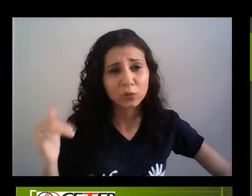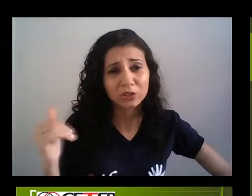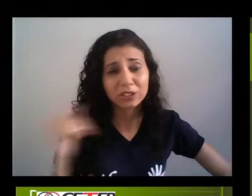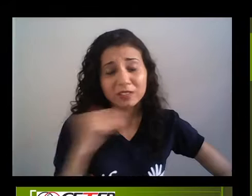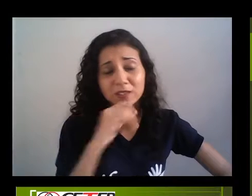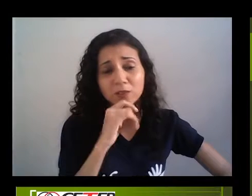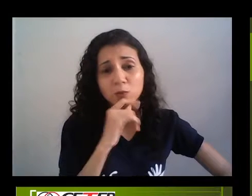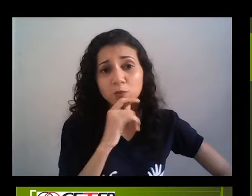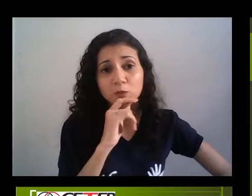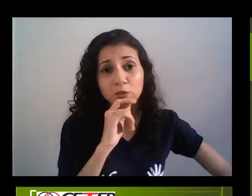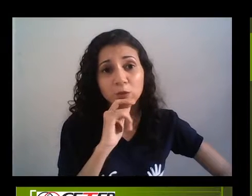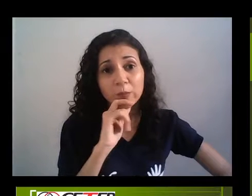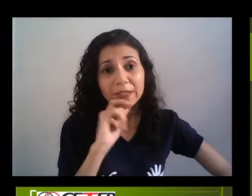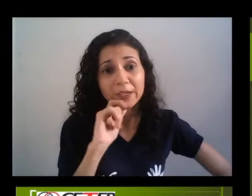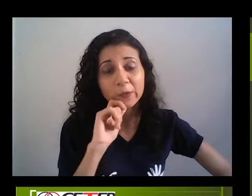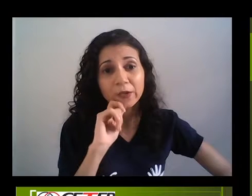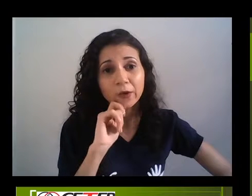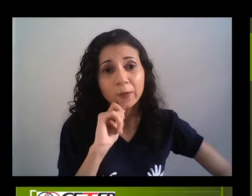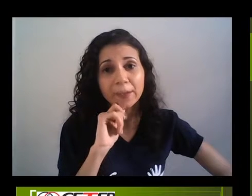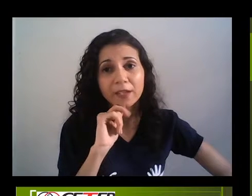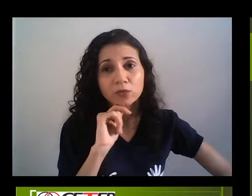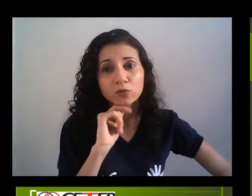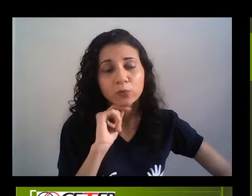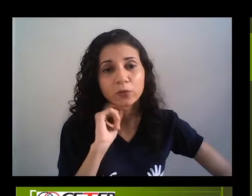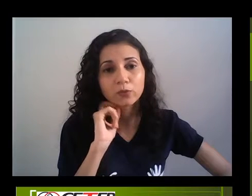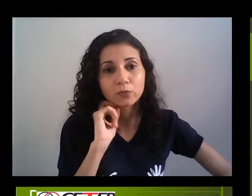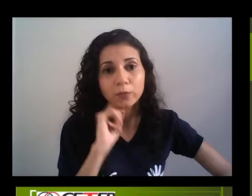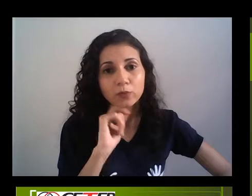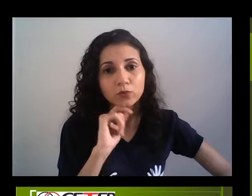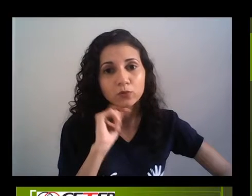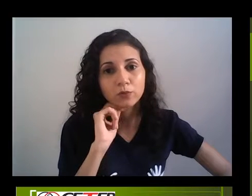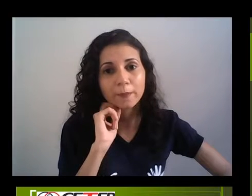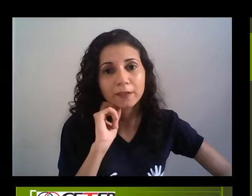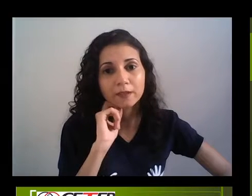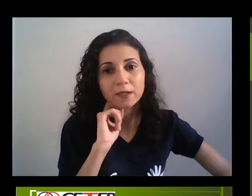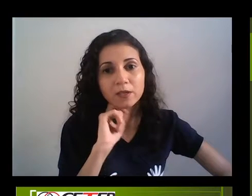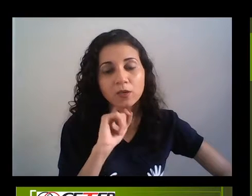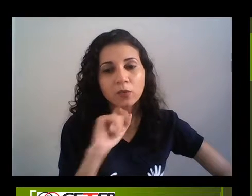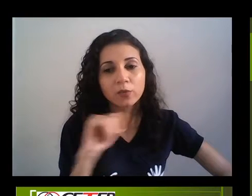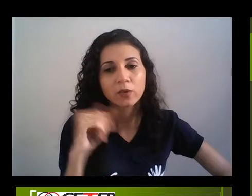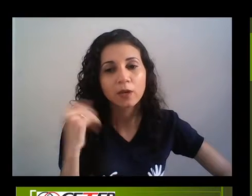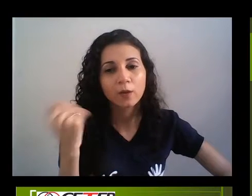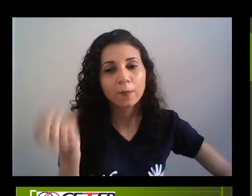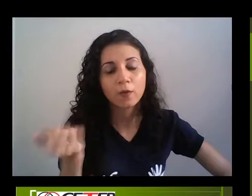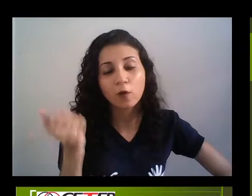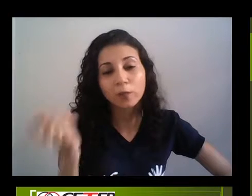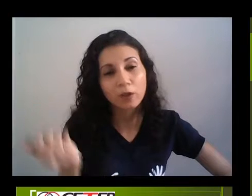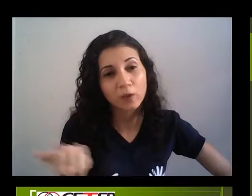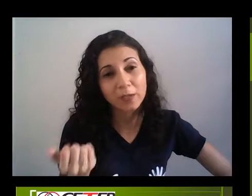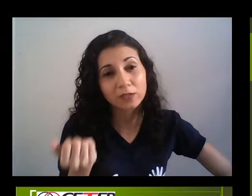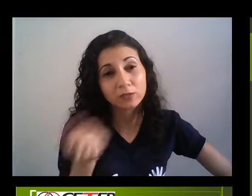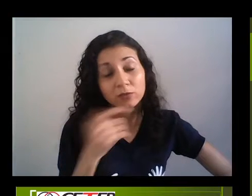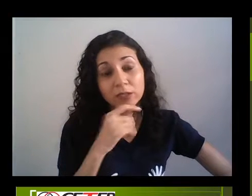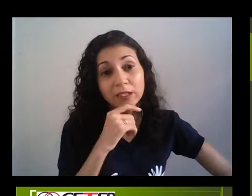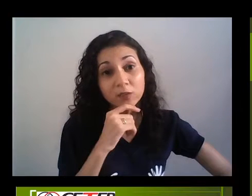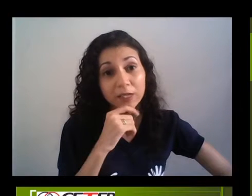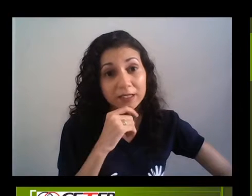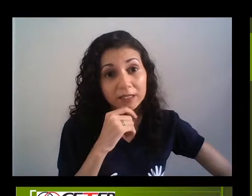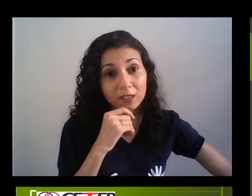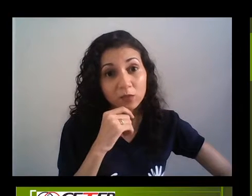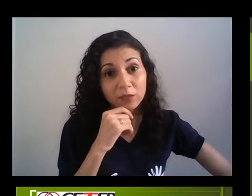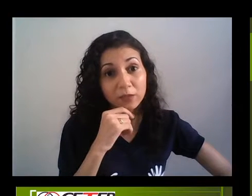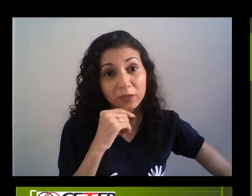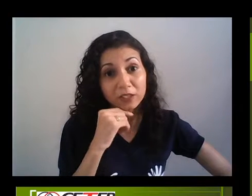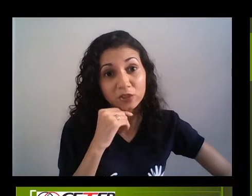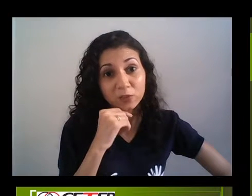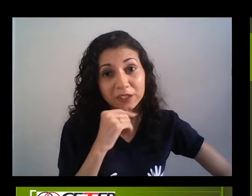até hoje, grandes discussões de como é que é o melhor método para o surdo aprender, qual o melhor método de